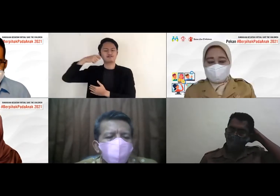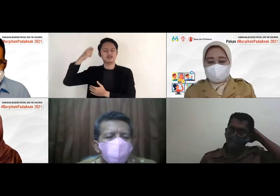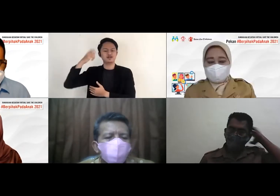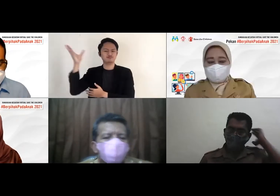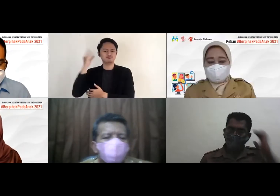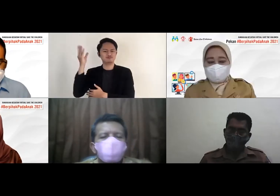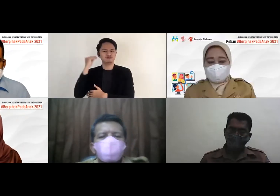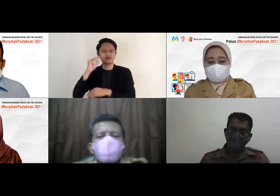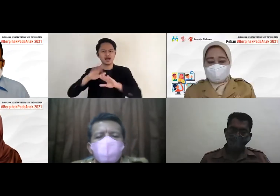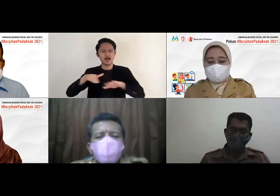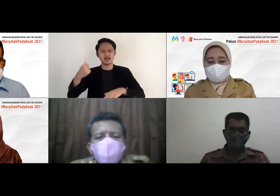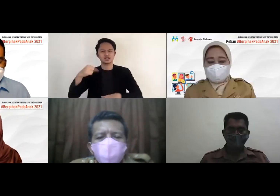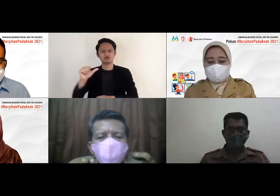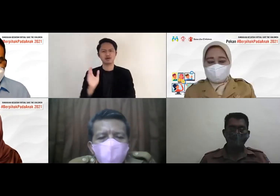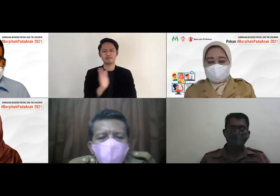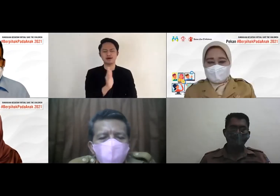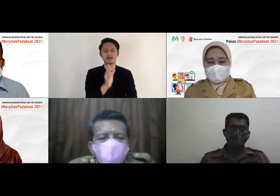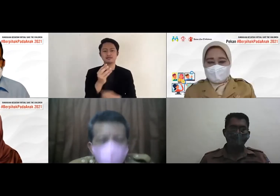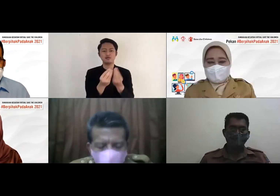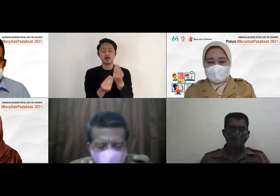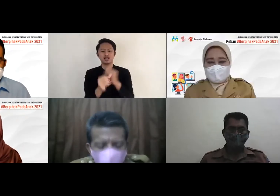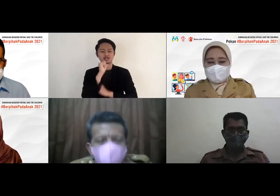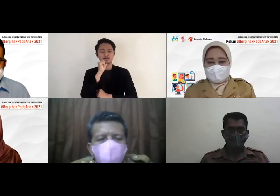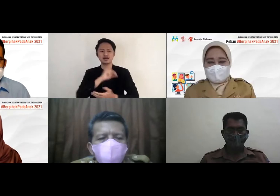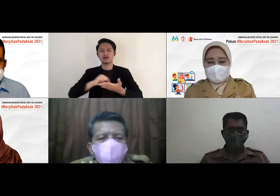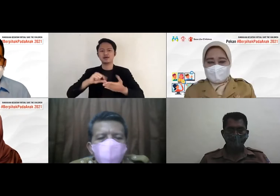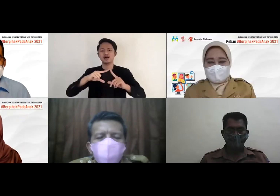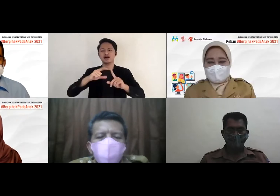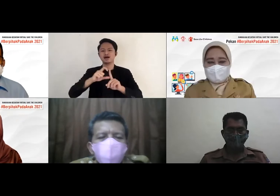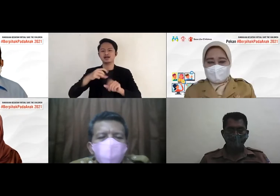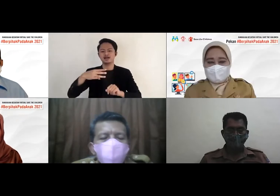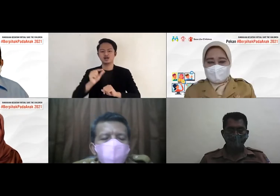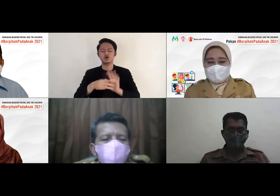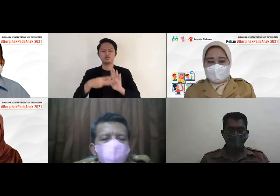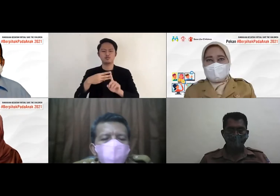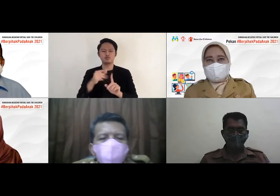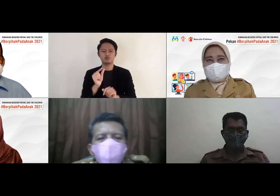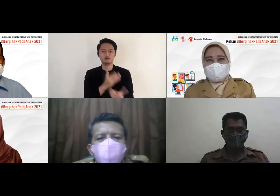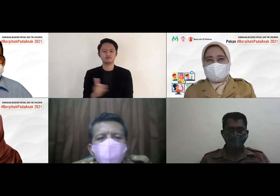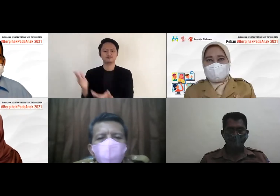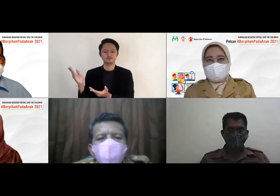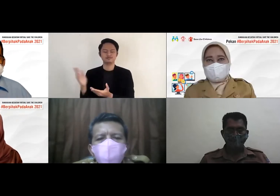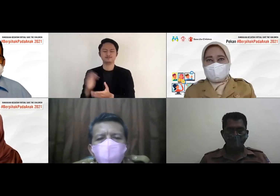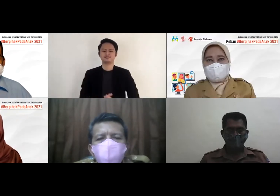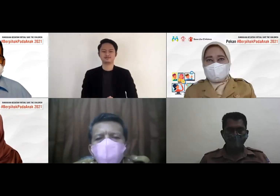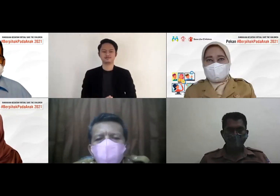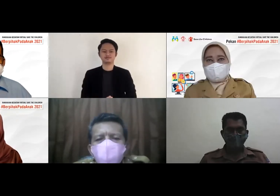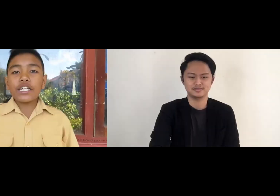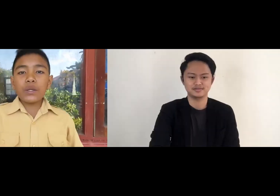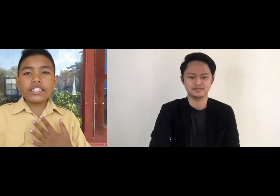Kabupaten Sumba Barat yang diwakili oleh Ade Umbu. Berikut ini. Perkenalkan, nama saya